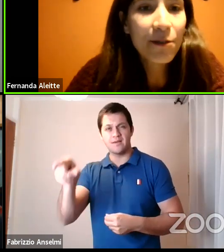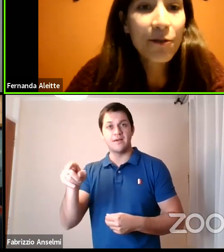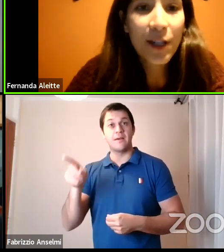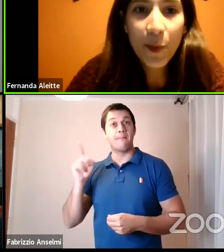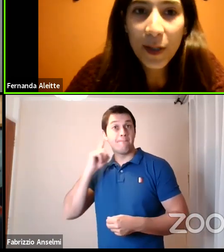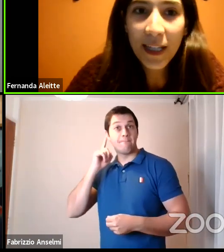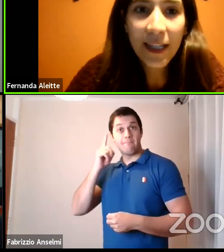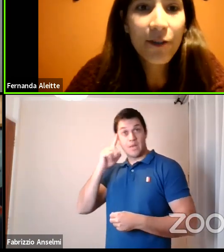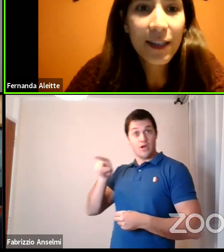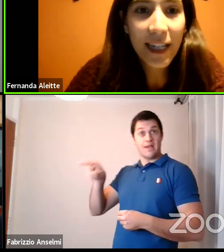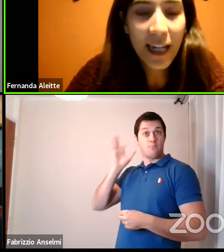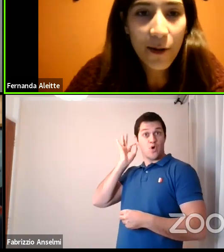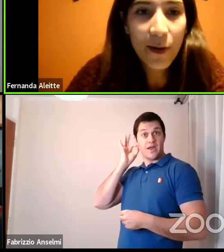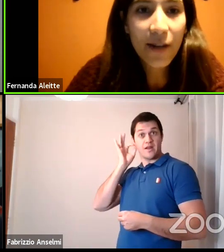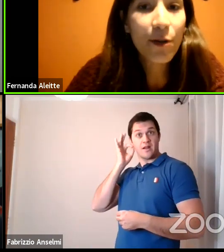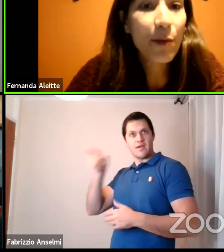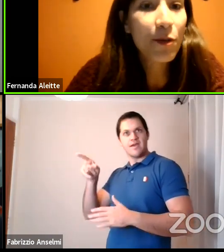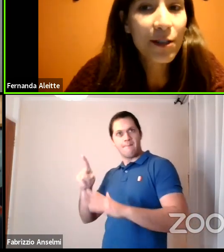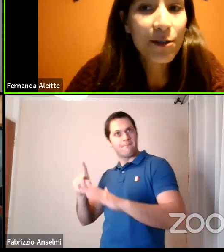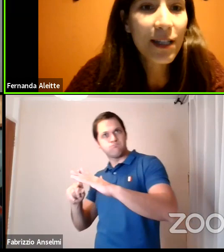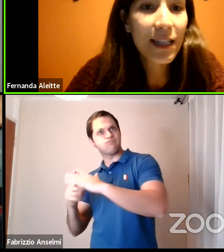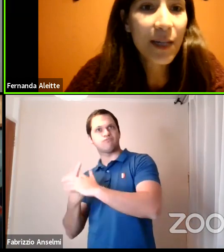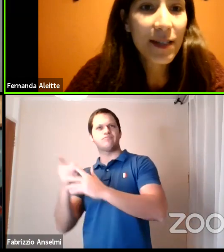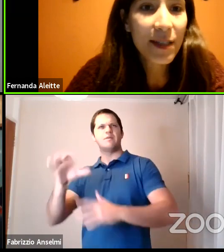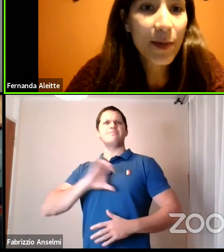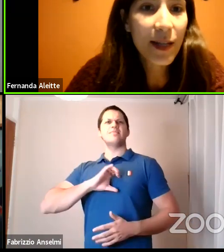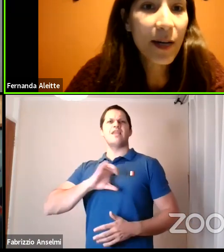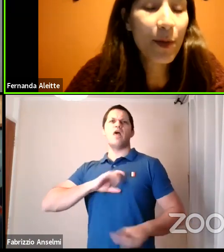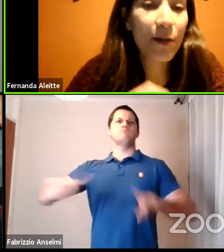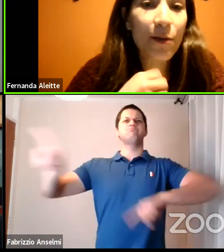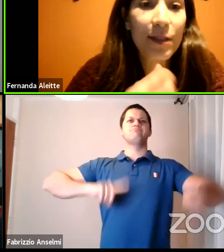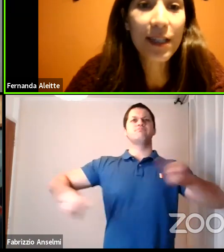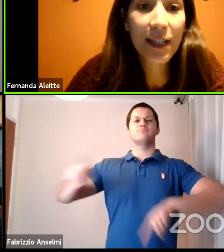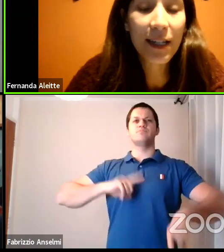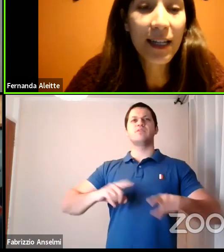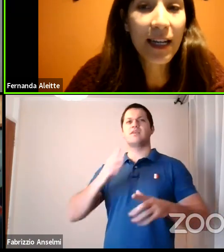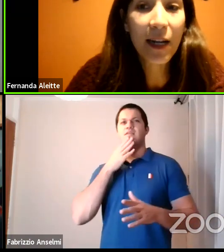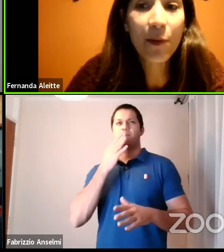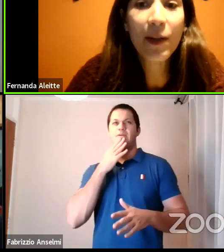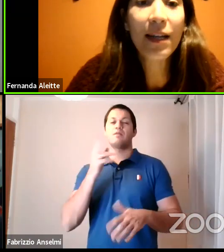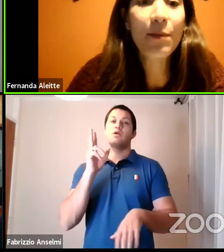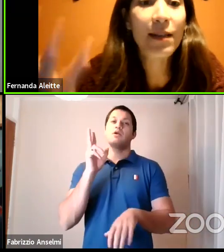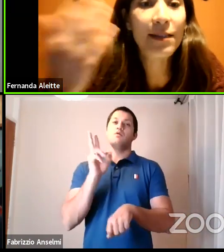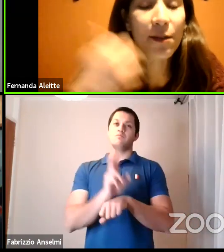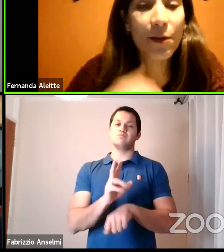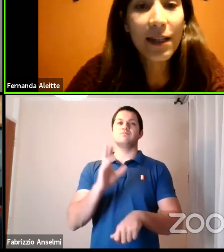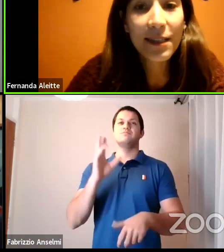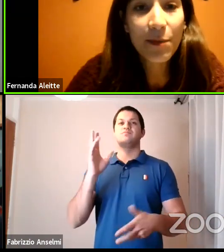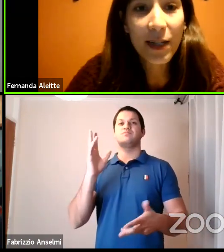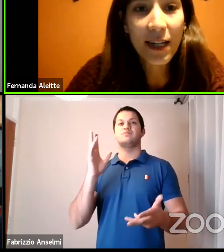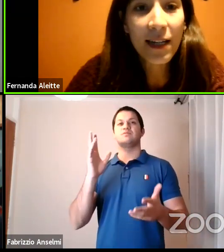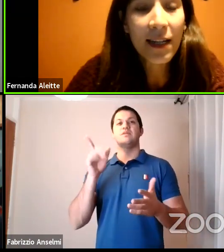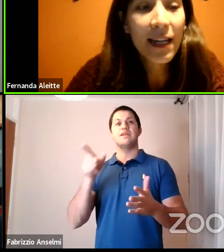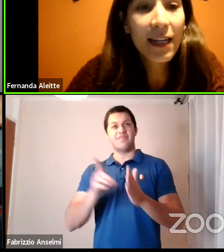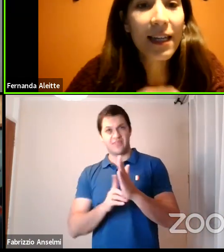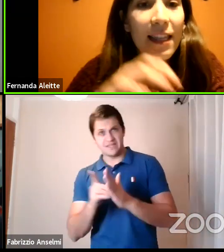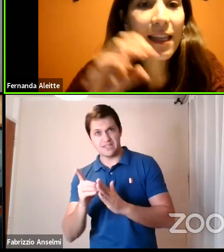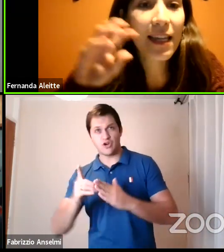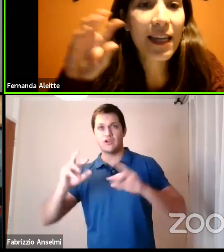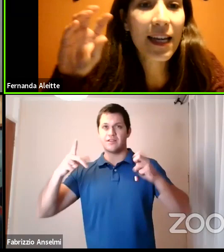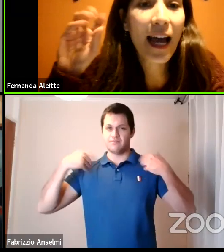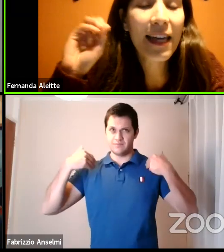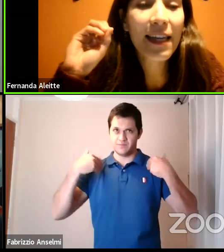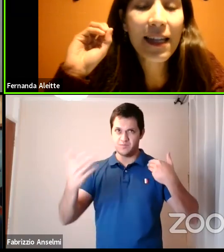dedicó a eso, fue deportista, fue entrenadora, fue una profesora de gimnasia médica muy reconocida en la escuela y para el desarrollo de la disciplina.